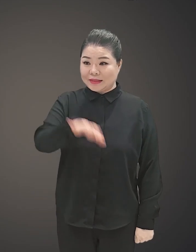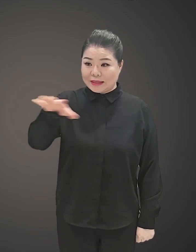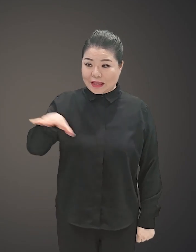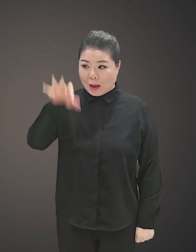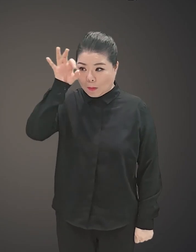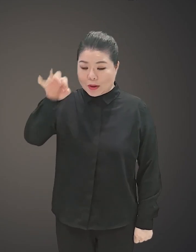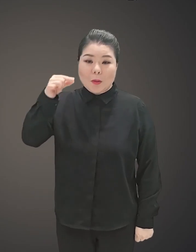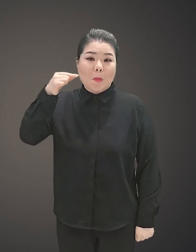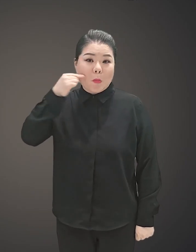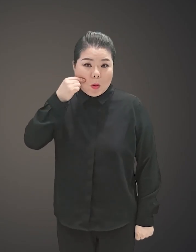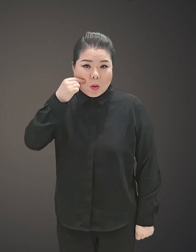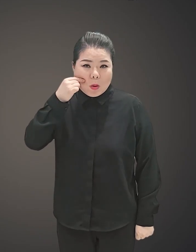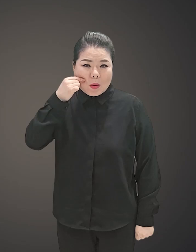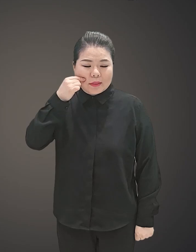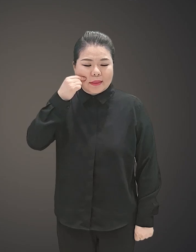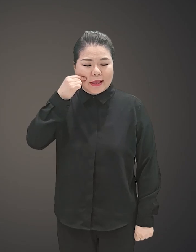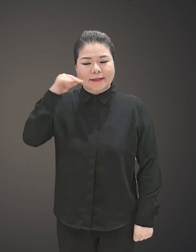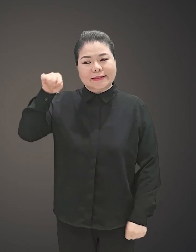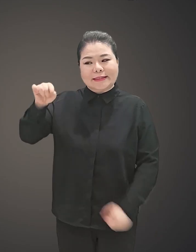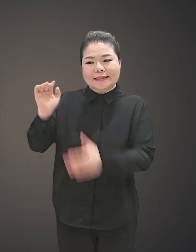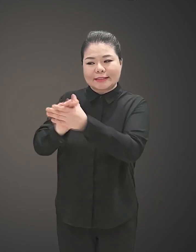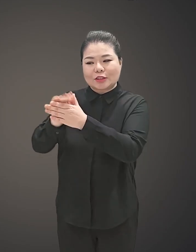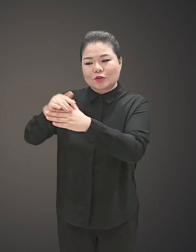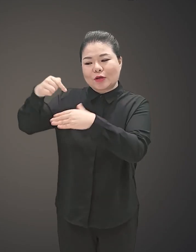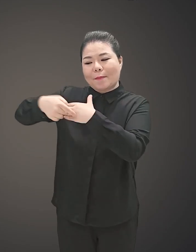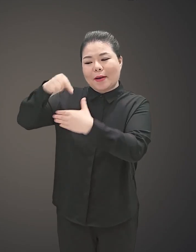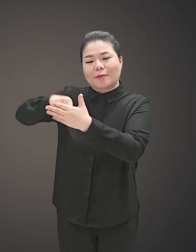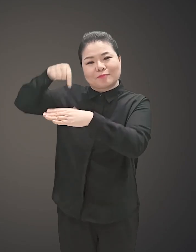남들은 쉽게 보지 못하는 시우의 속마음.